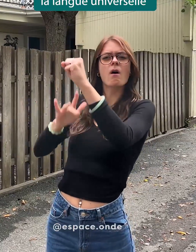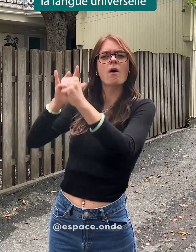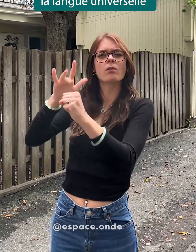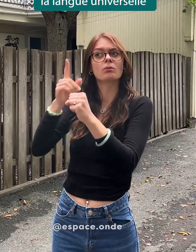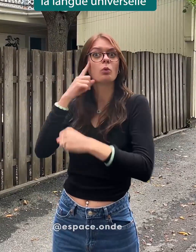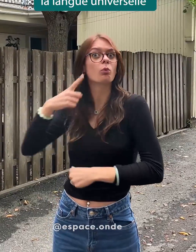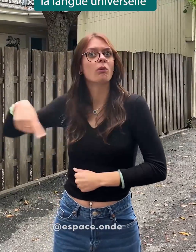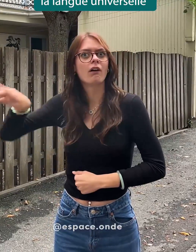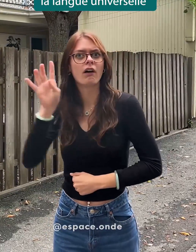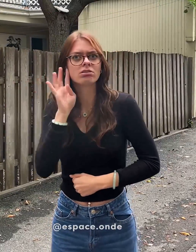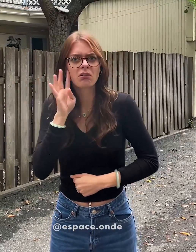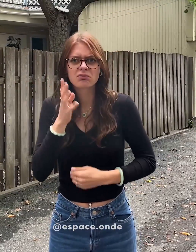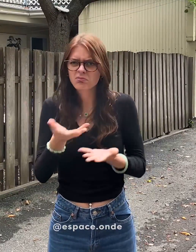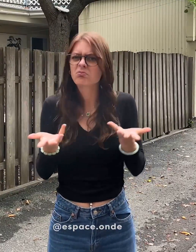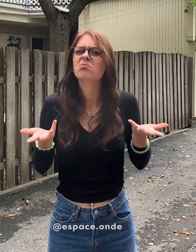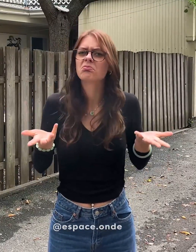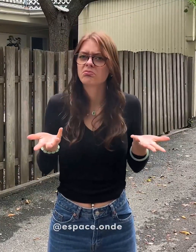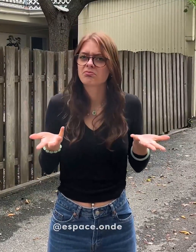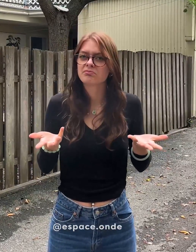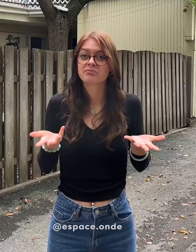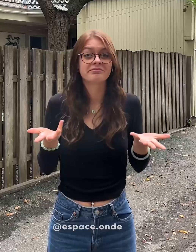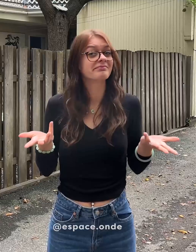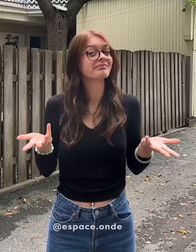langue universelle des entendants sur Terre?